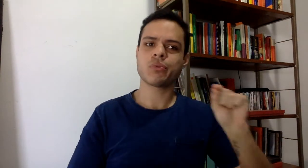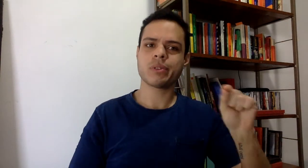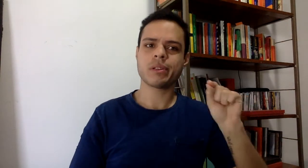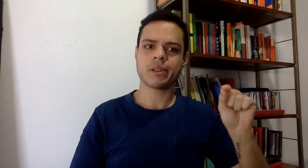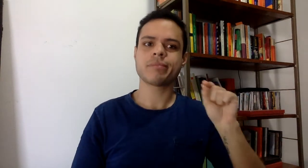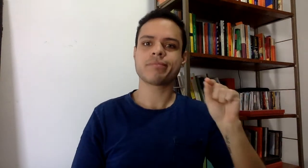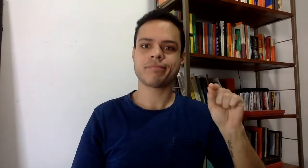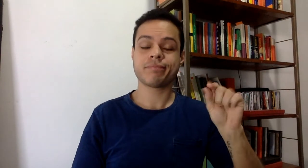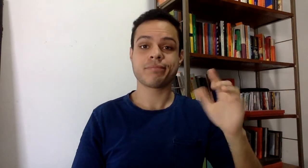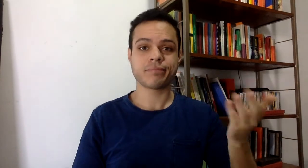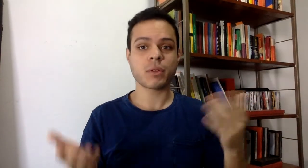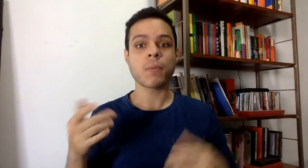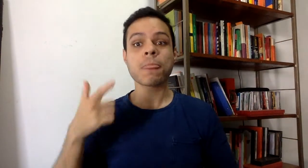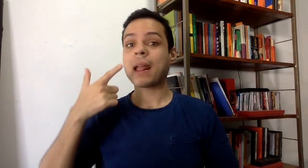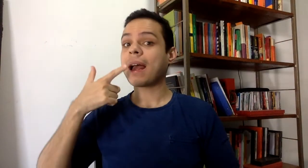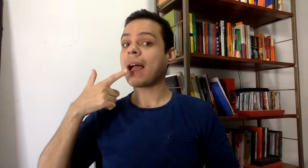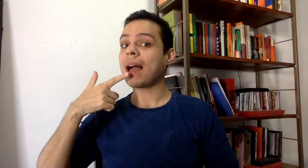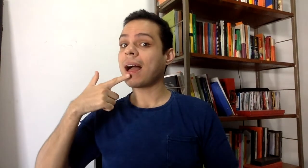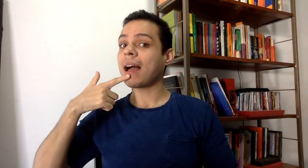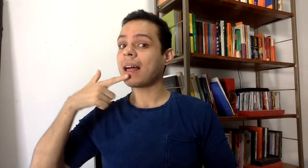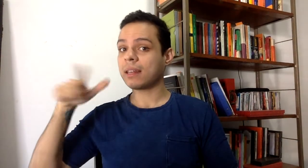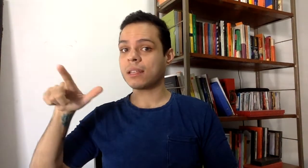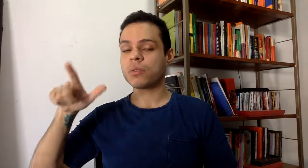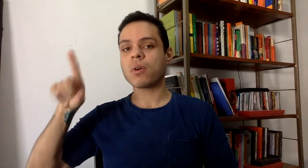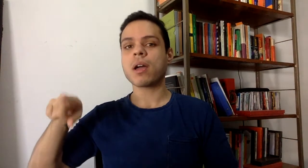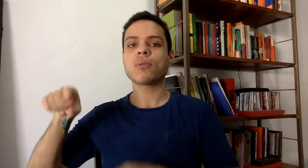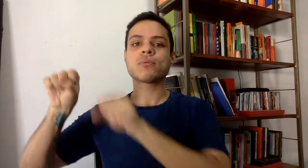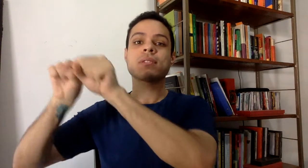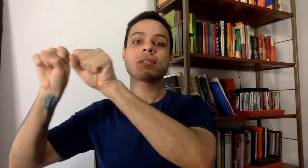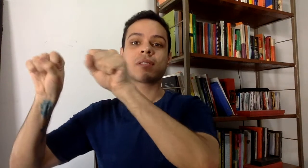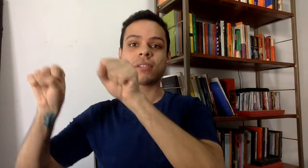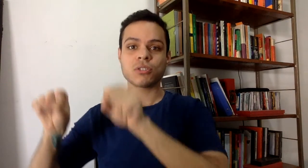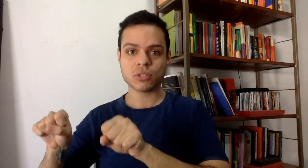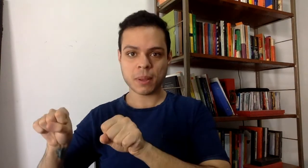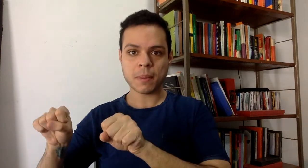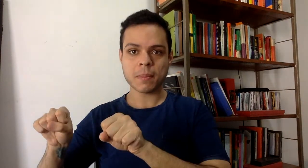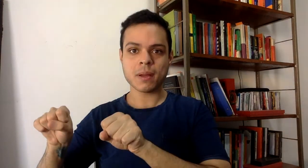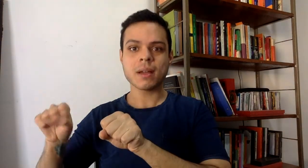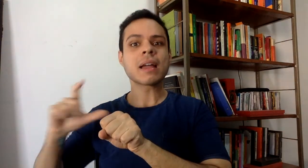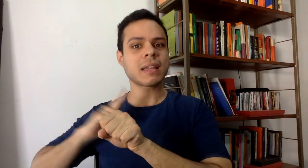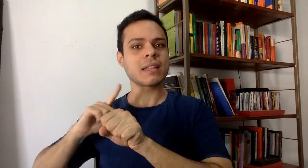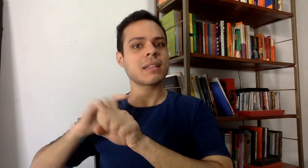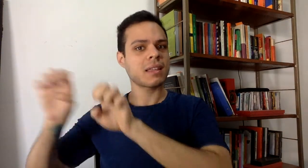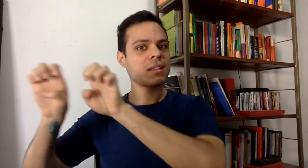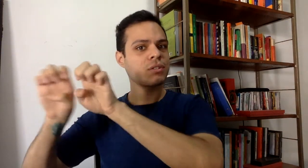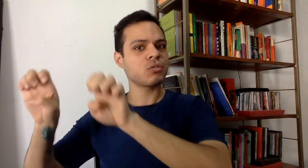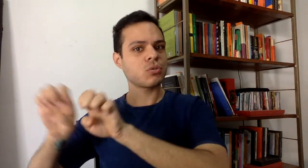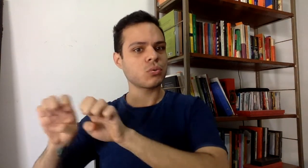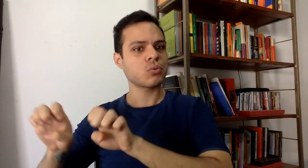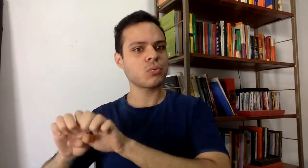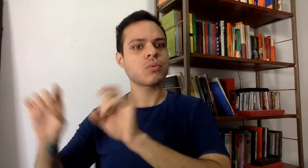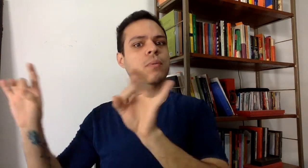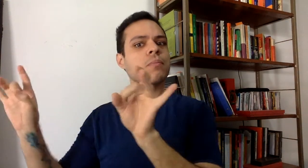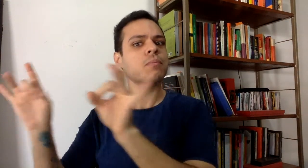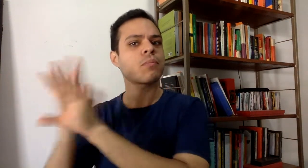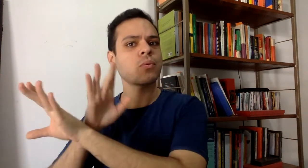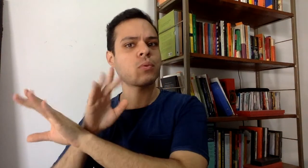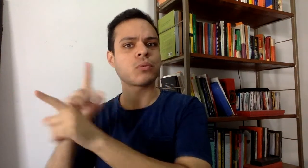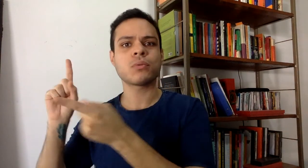Começando por língua. Língua é um sistema que tem uma estrutura própria e tem níveis de